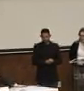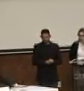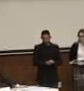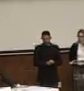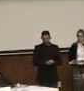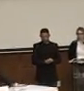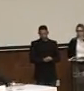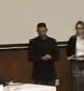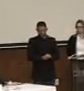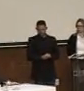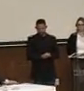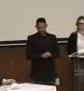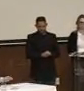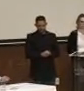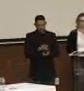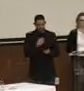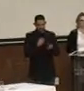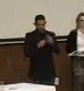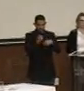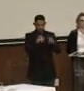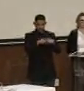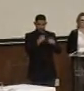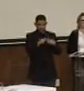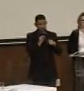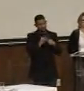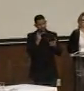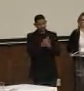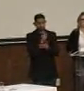minutos. Administrativamente funciona assim mesmo.